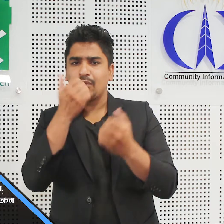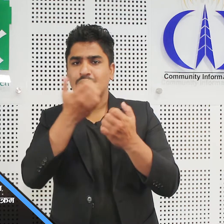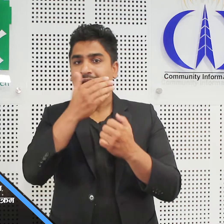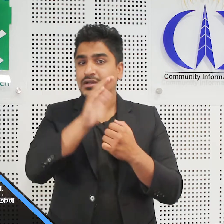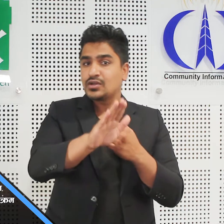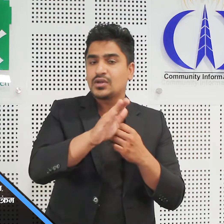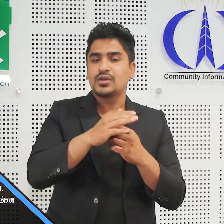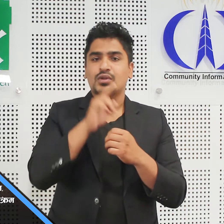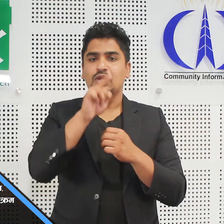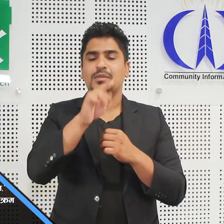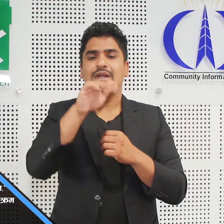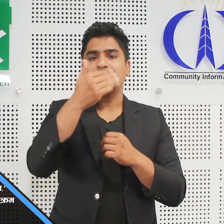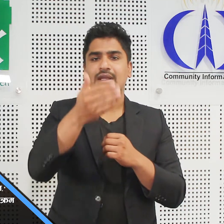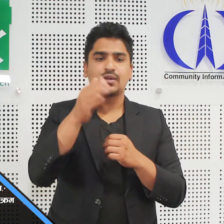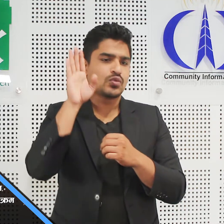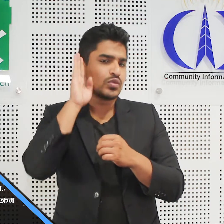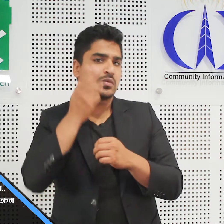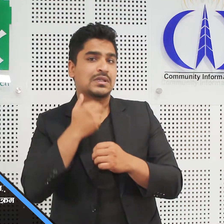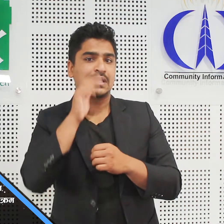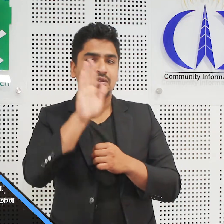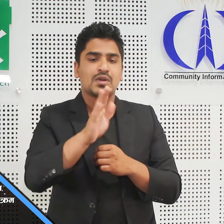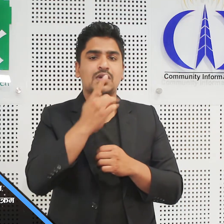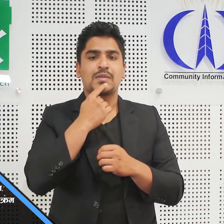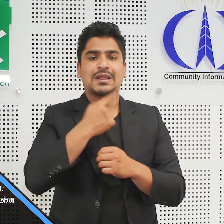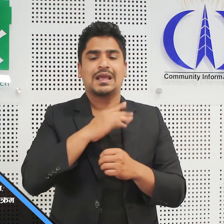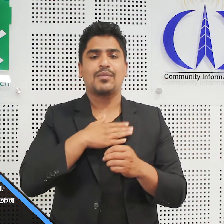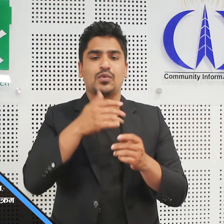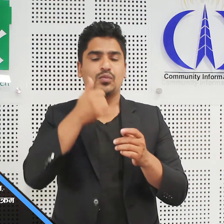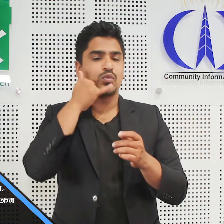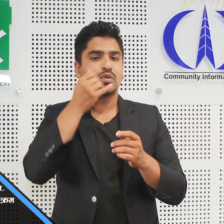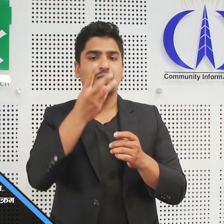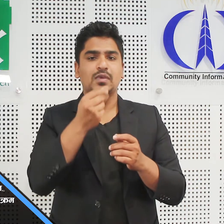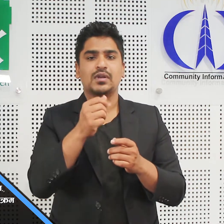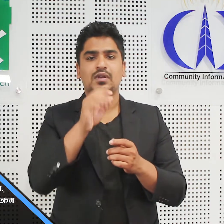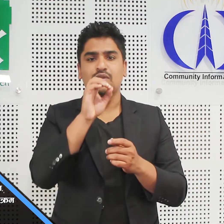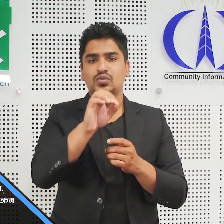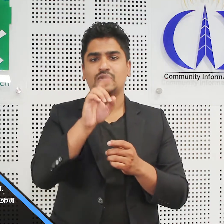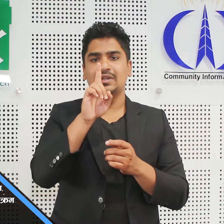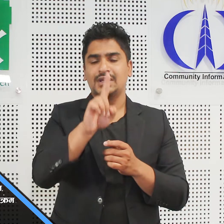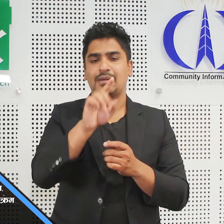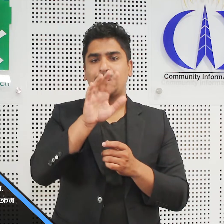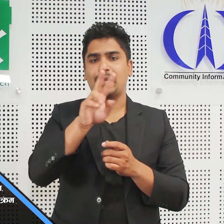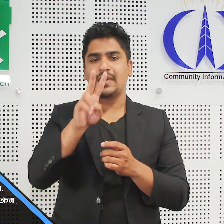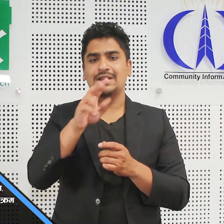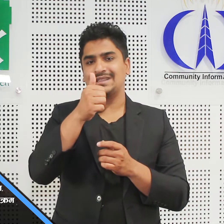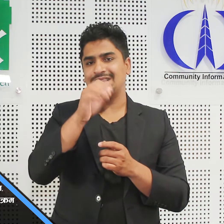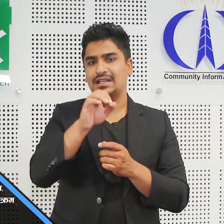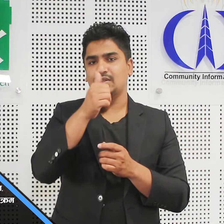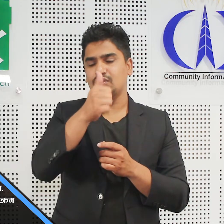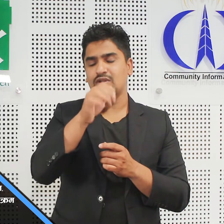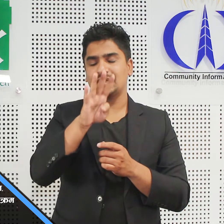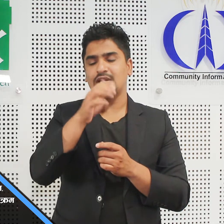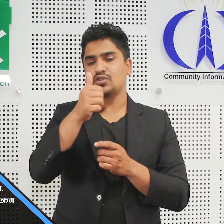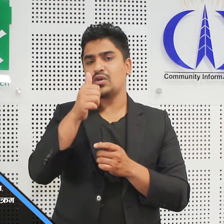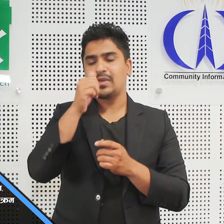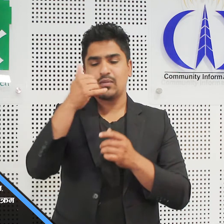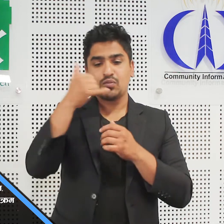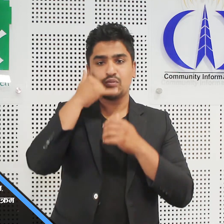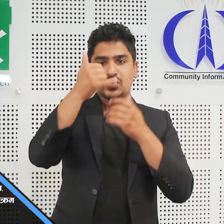छलफल गर्नेछौँ। तपाईँको स्थानीय तहले गरेको कुन काम तपाईँलाई राम्रो लागेको छ, तपाईँलाई सुनाउन मन छ भने हाम्रो